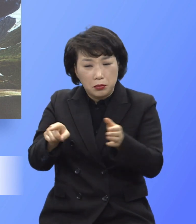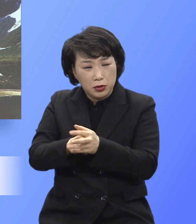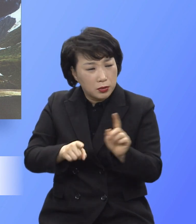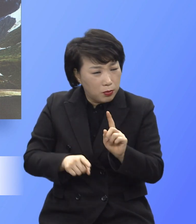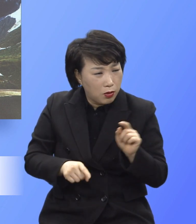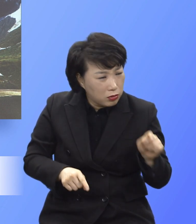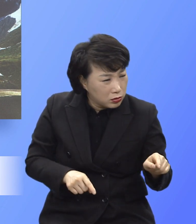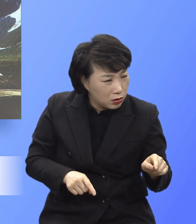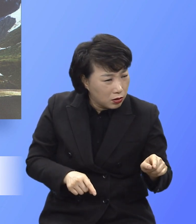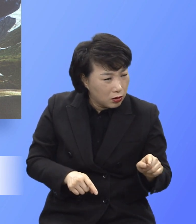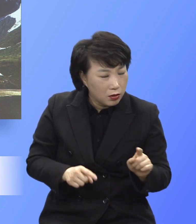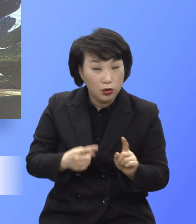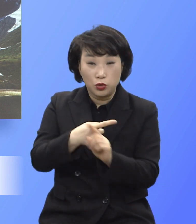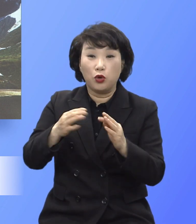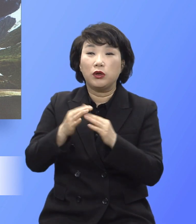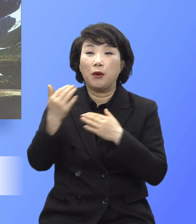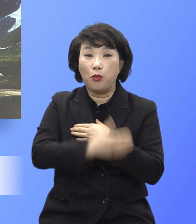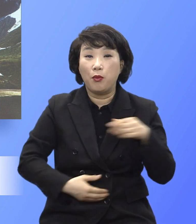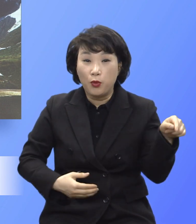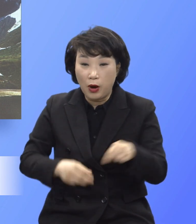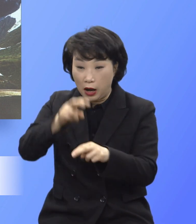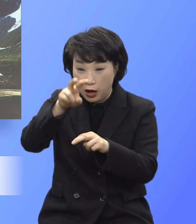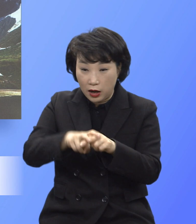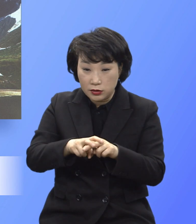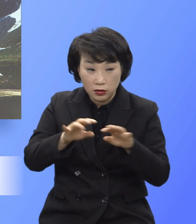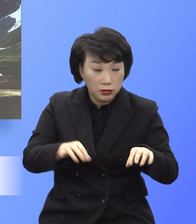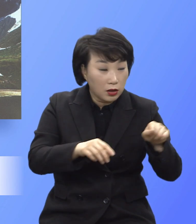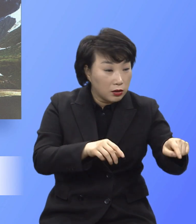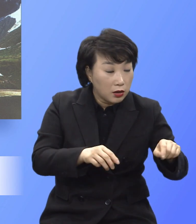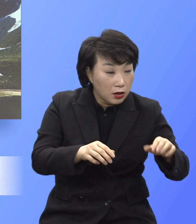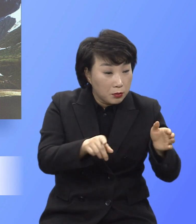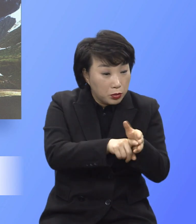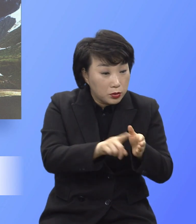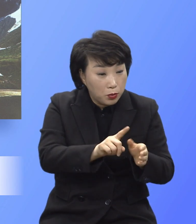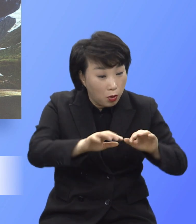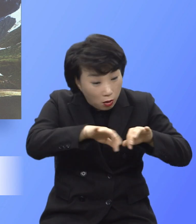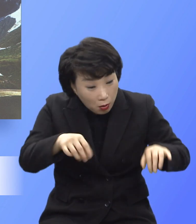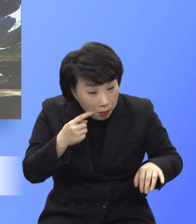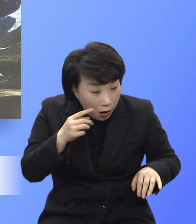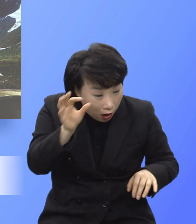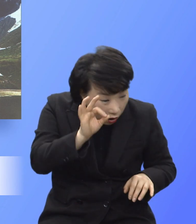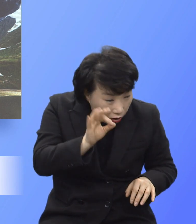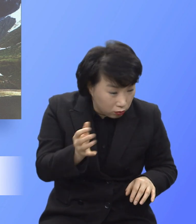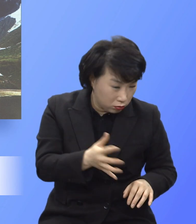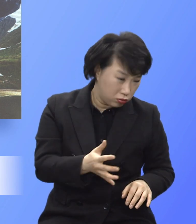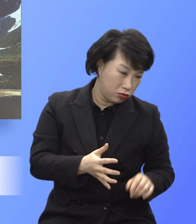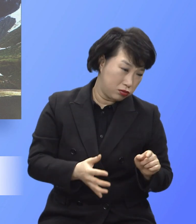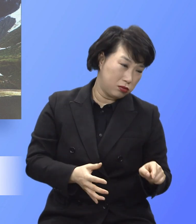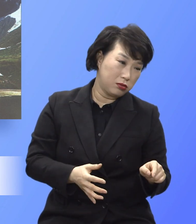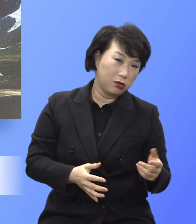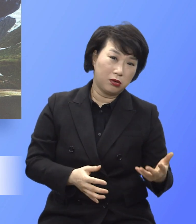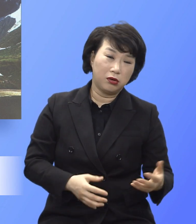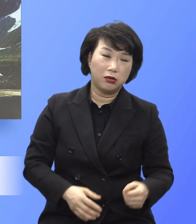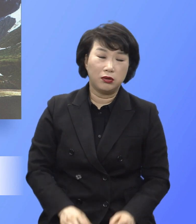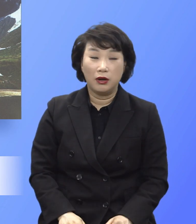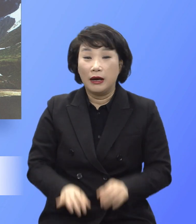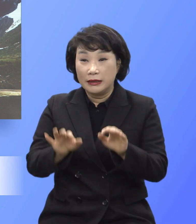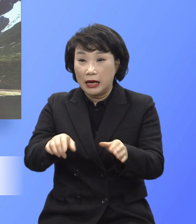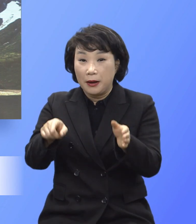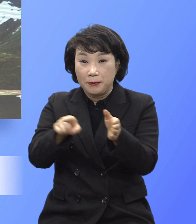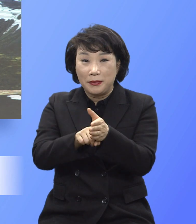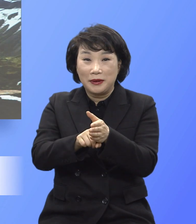믿음이라는 것은, 교회는 오지만 이 사람 속에서 믿음이라는 것은 찾을 수가 없는 겁니다.